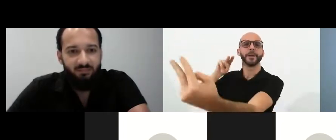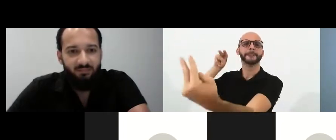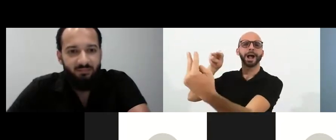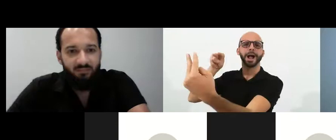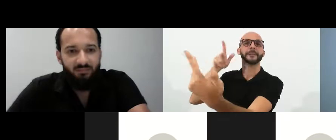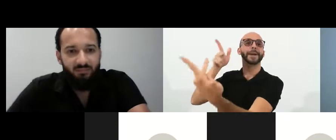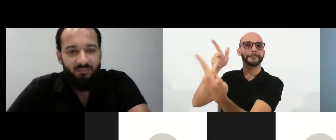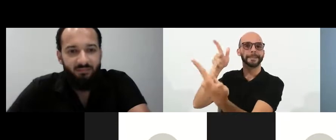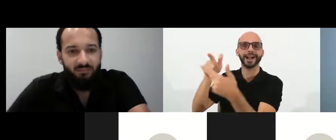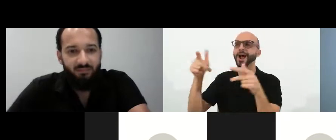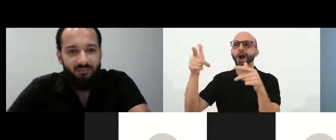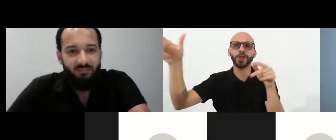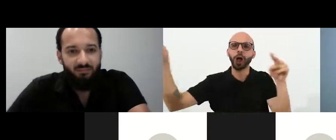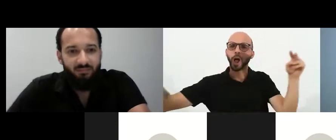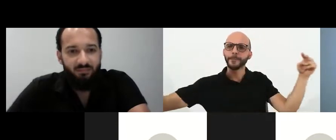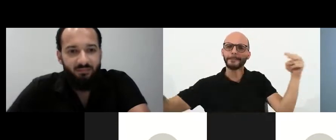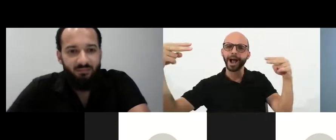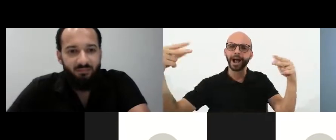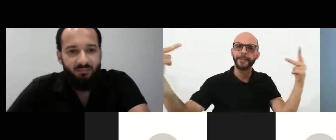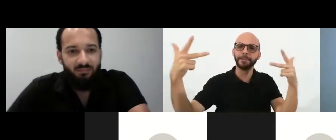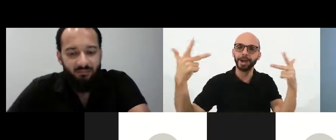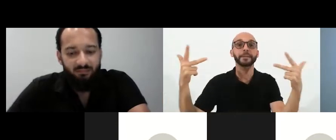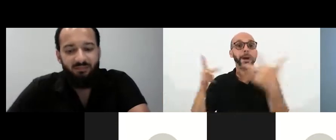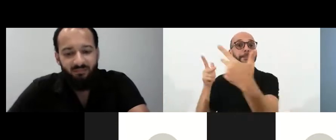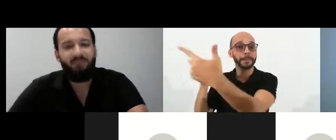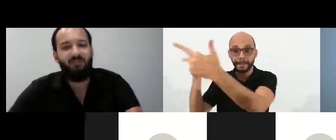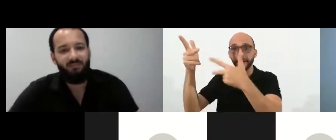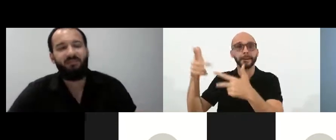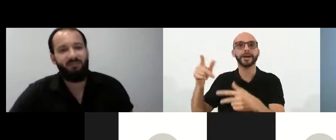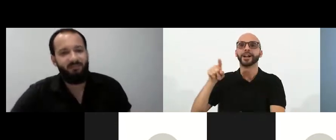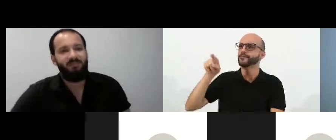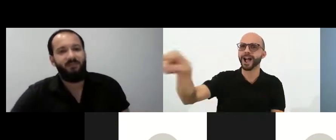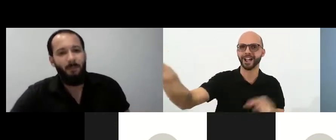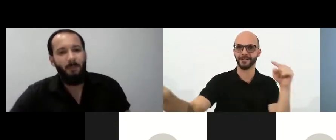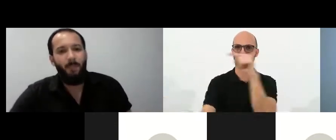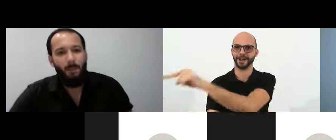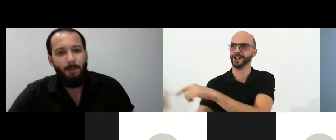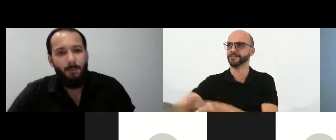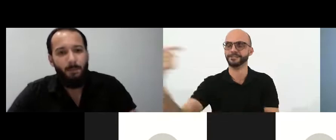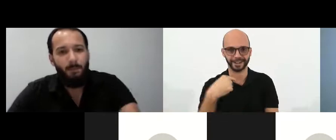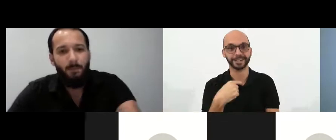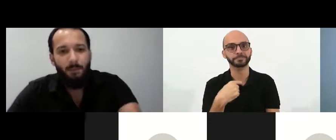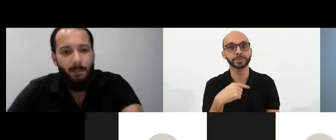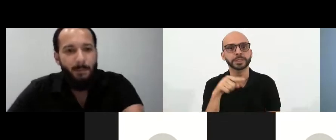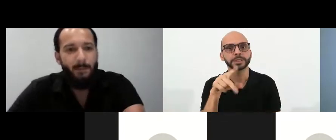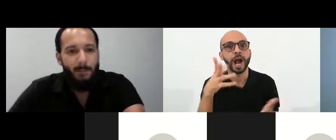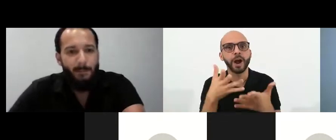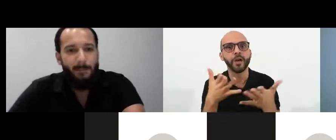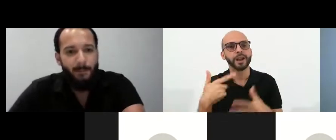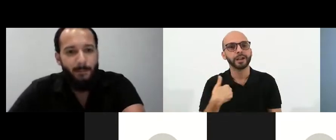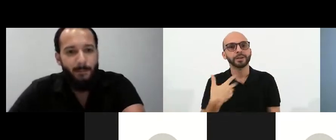estávamos conversando. Da mesma forma, elas estávamos ontem conversando